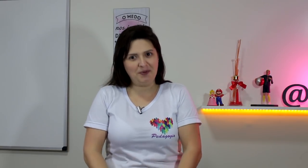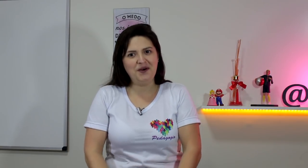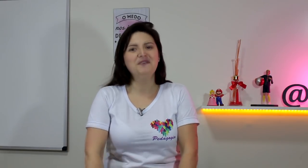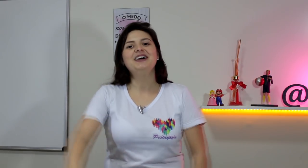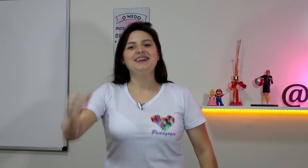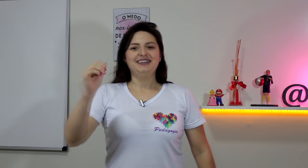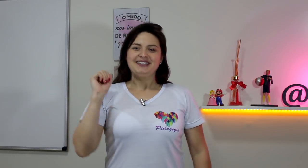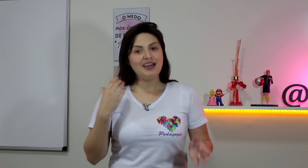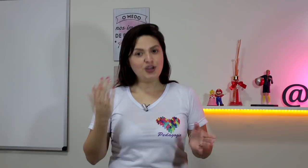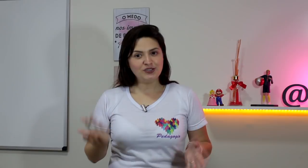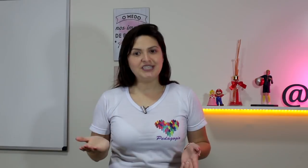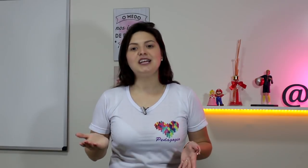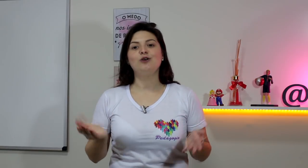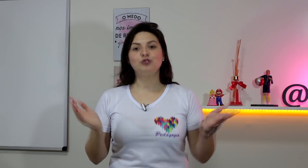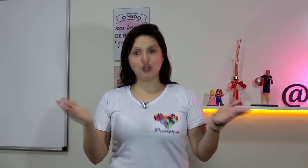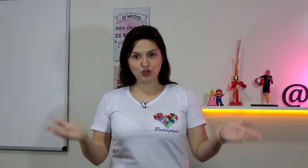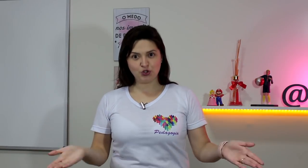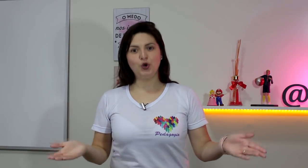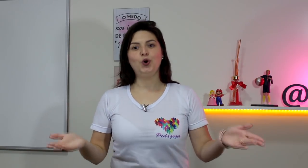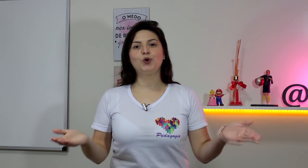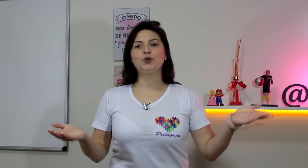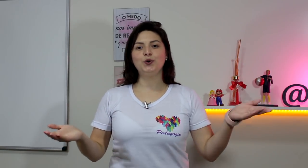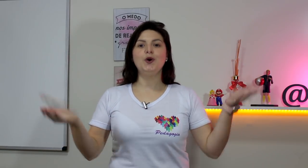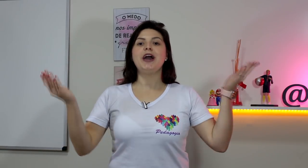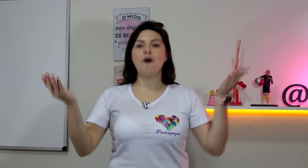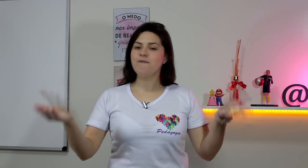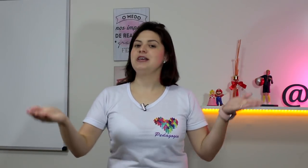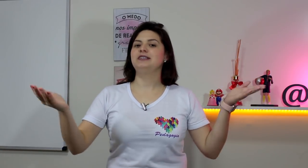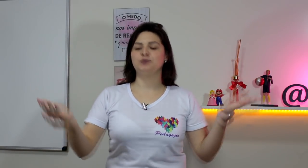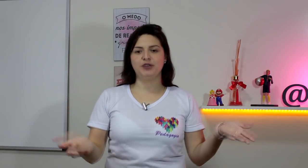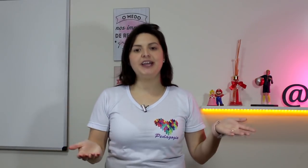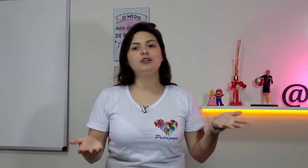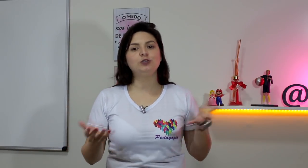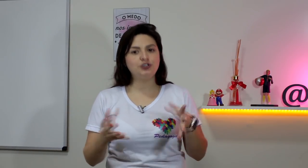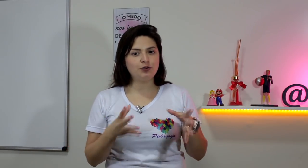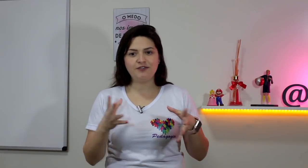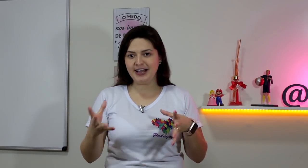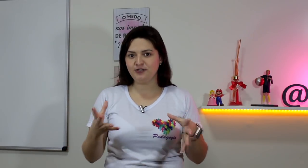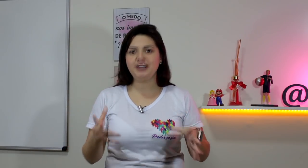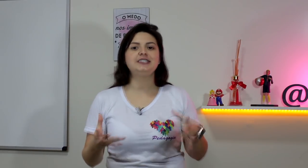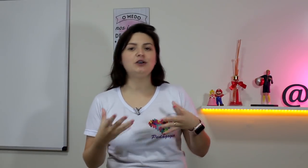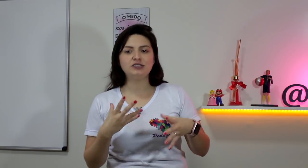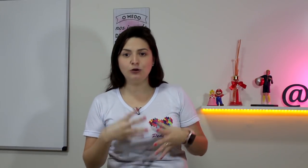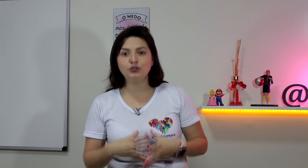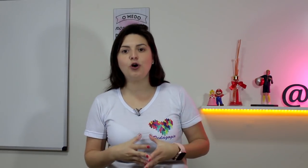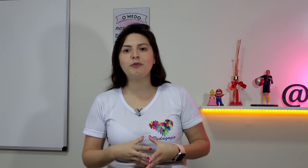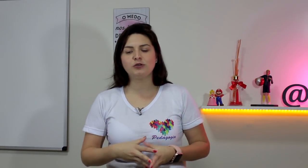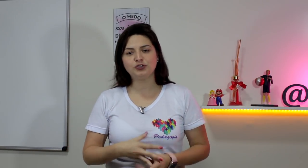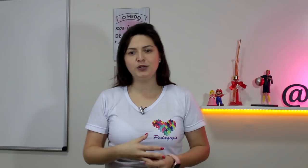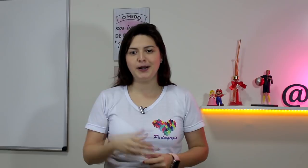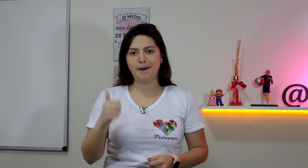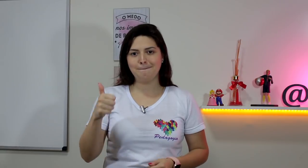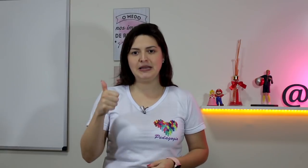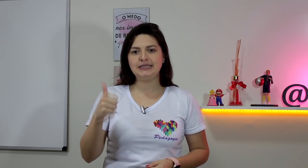bom? E o sinal de sogro é o mesmo, né? Então, o que vai diferenciar é o sinal de homem ou de mulher,